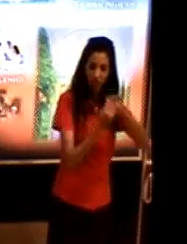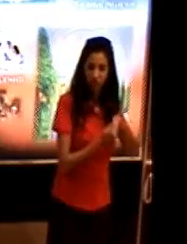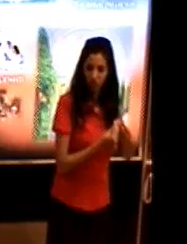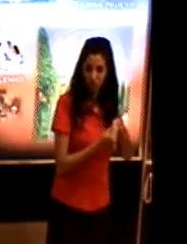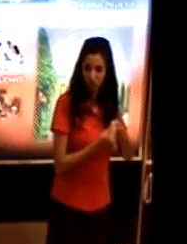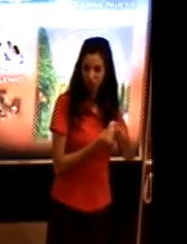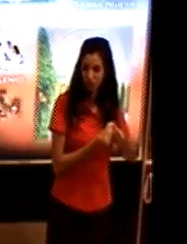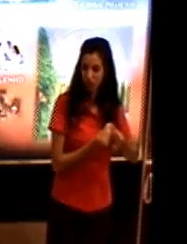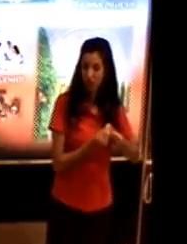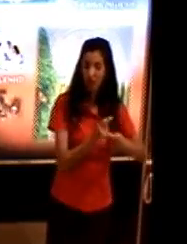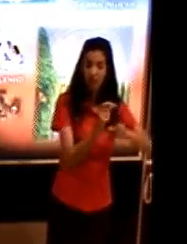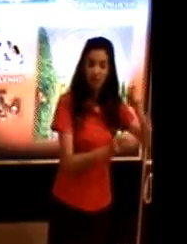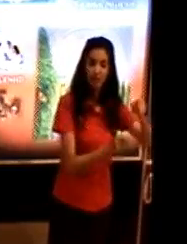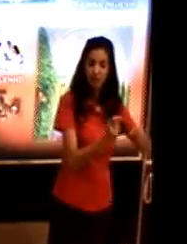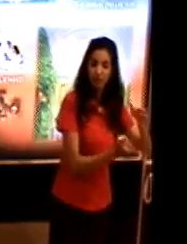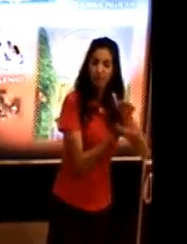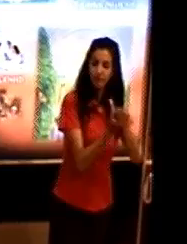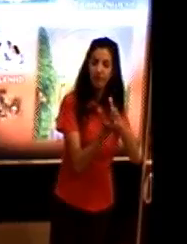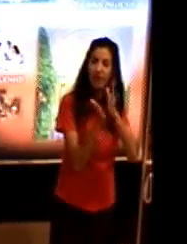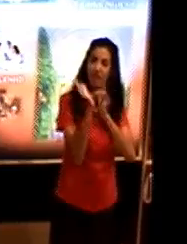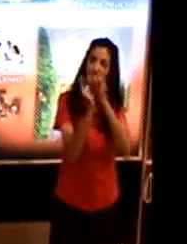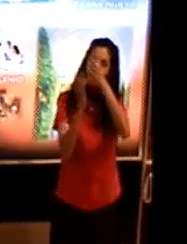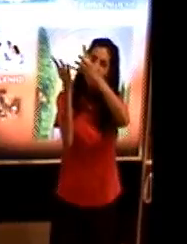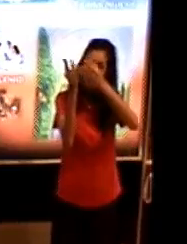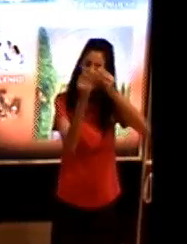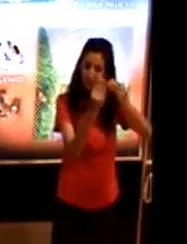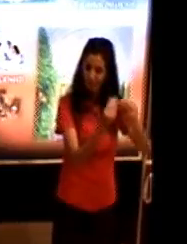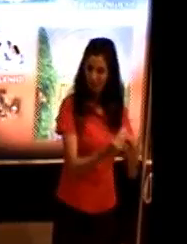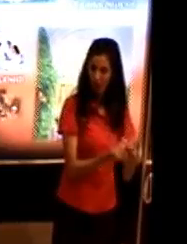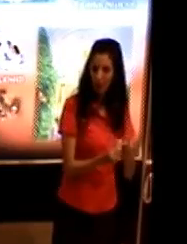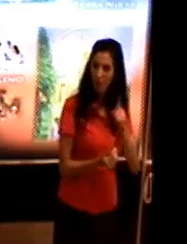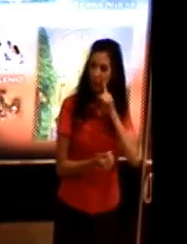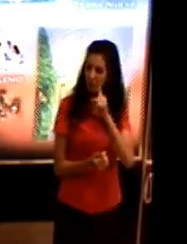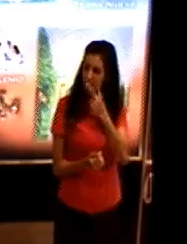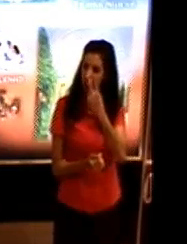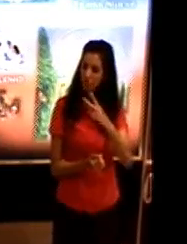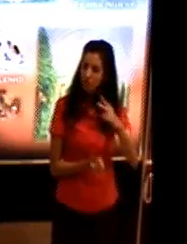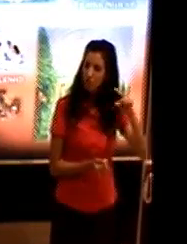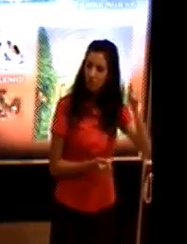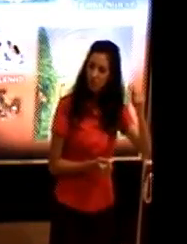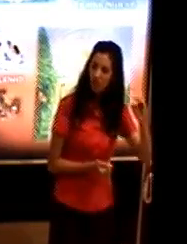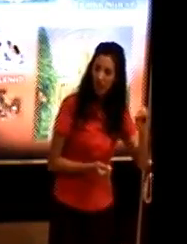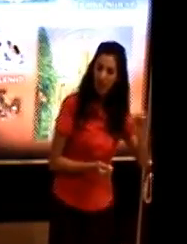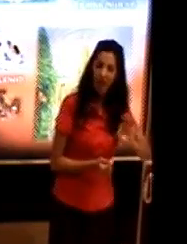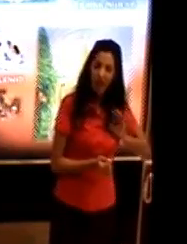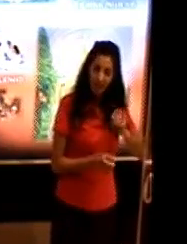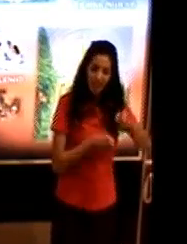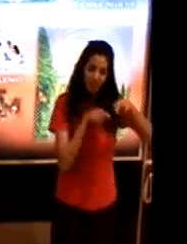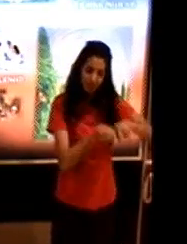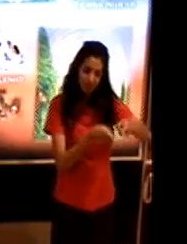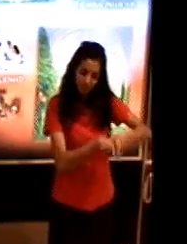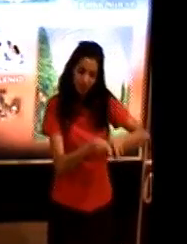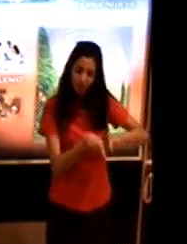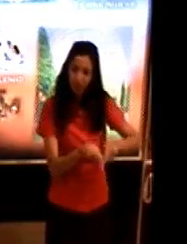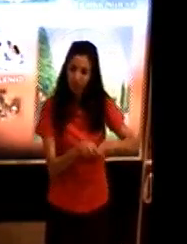fuerza los grandes hombres de Dios que durante 1260 años fueron perseguidos y llevados a las